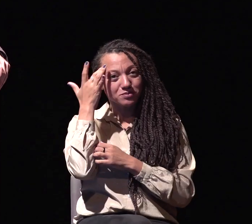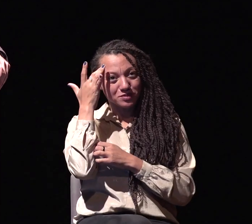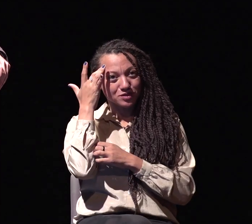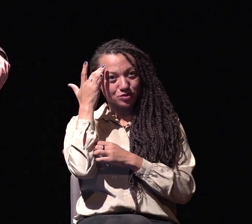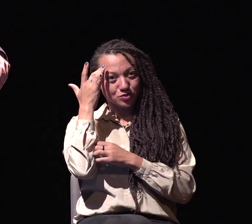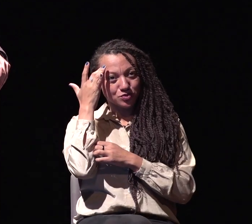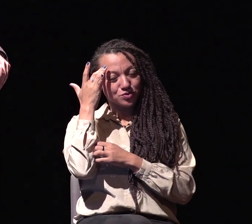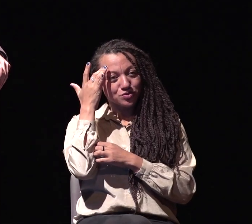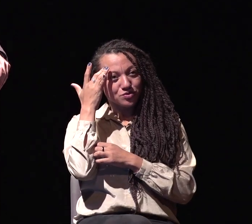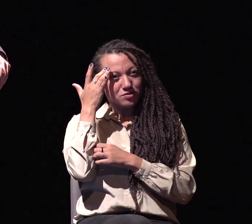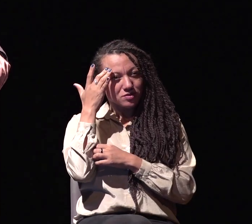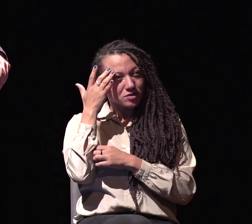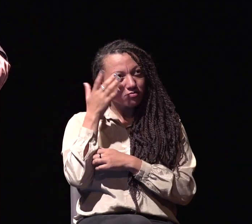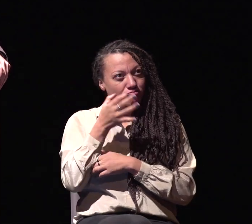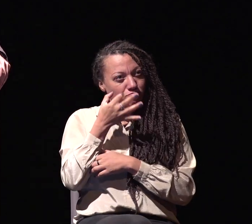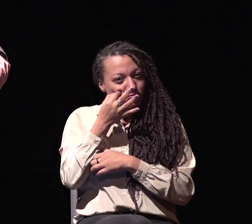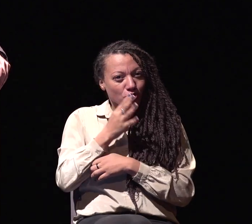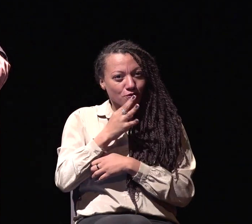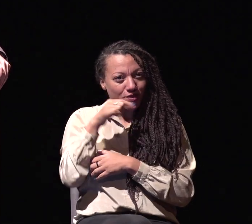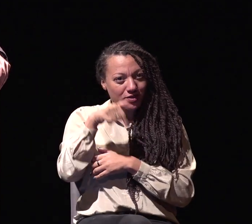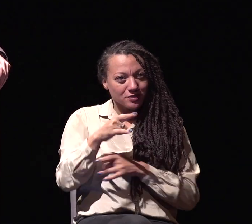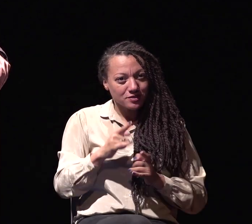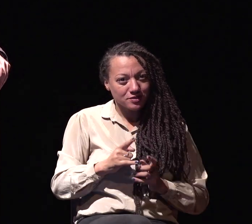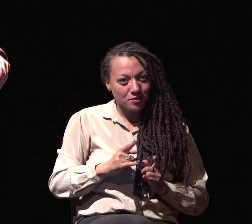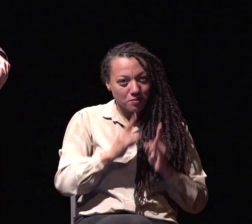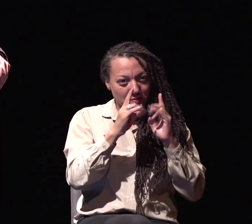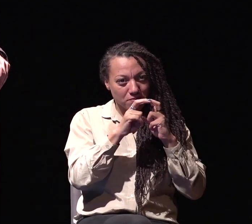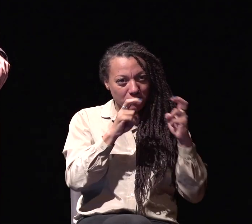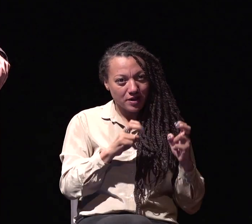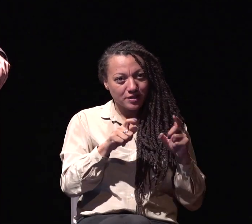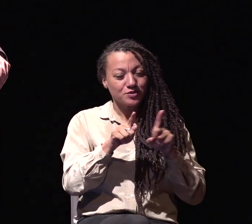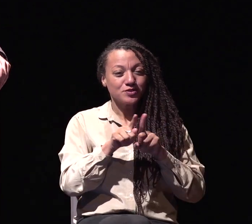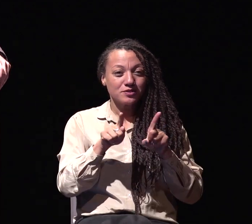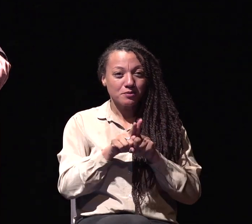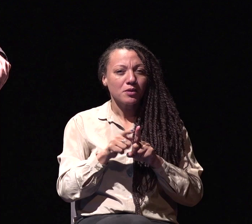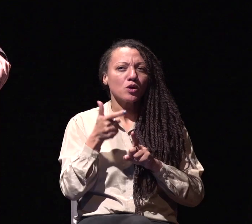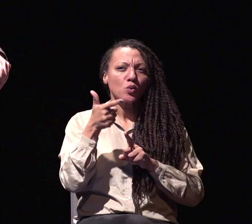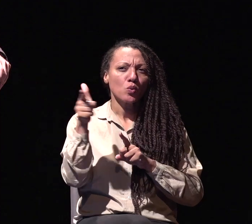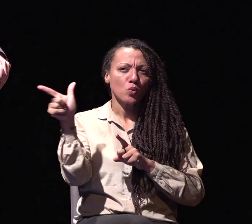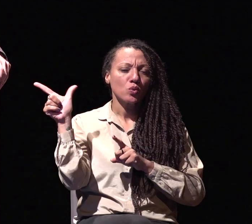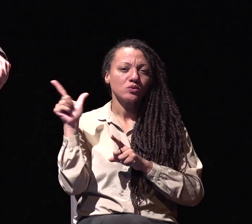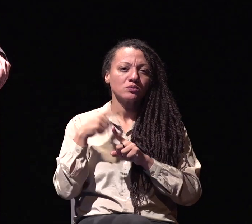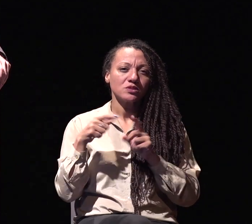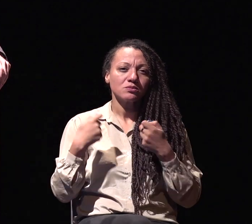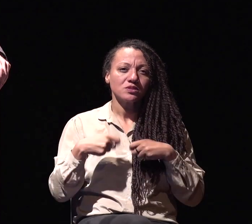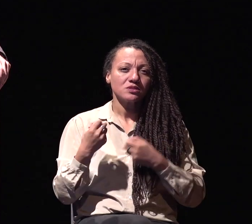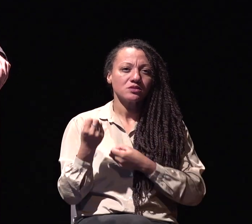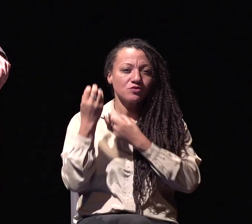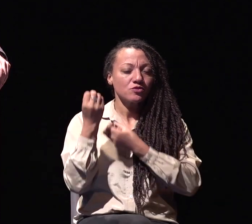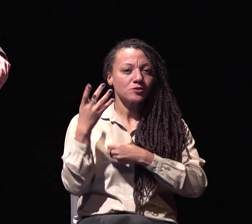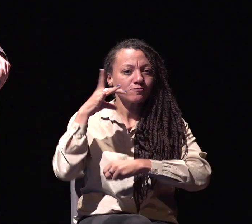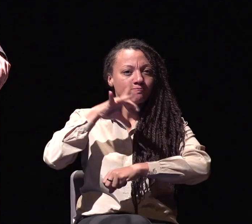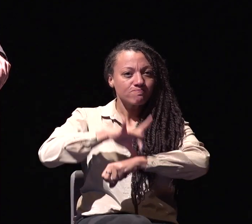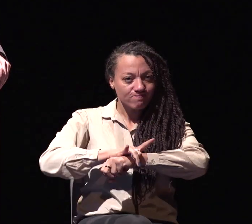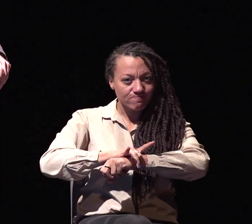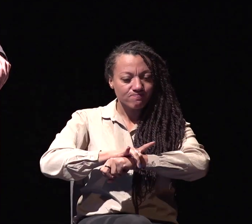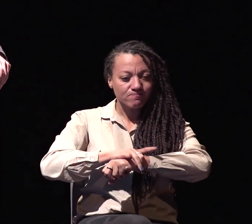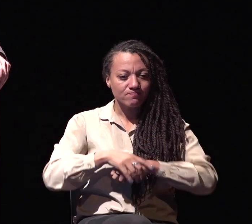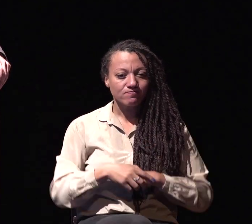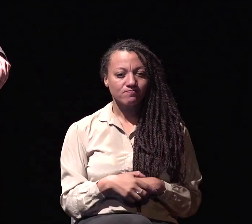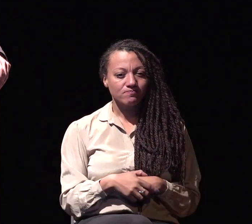como outros prédios, mas a gente tem que tomar cuidado para trabalhar com fontes que garantam para a gente a informação.